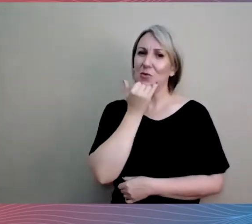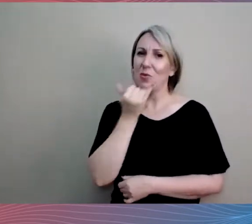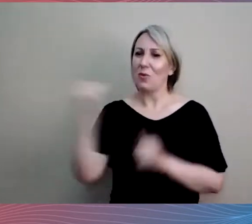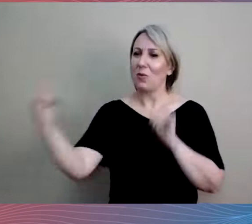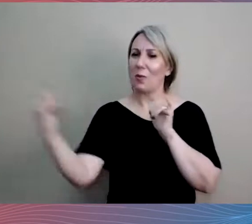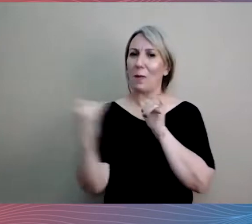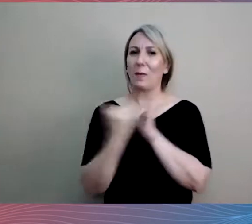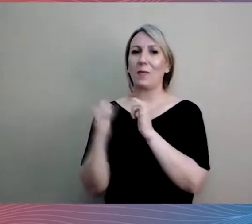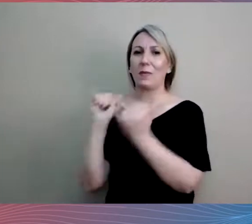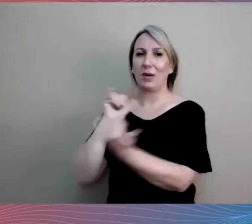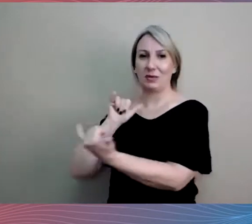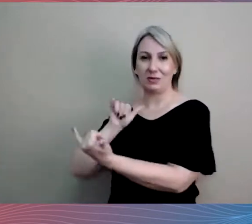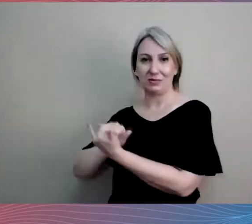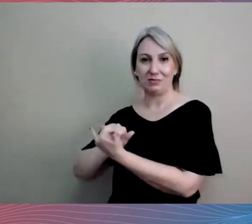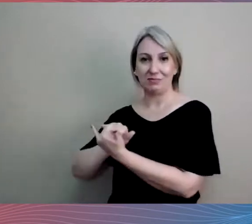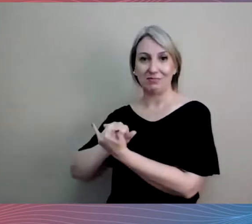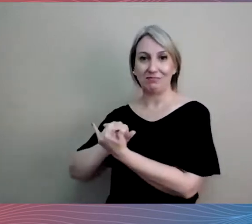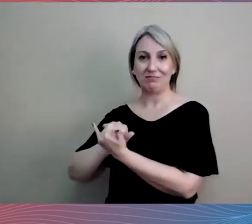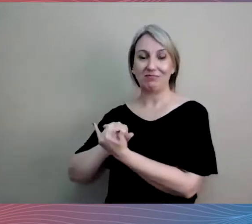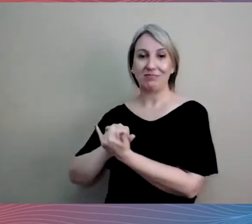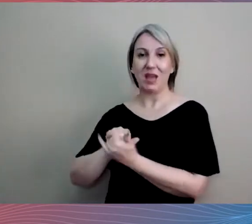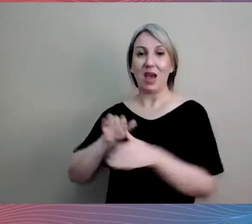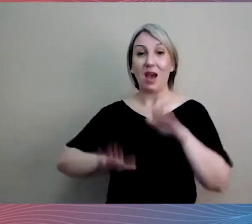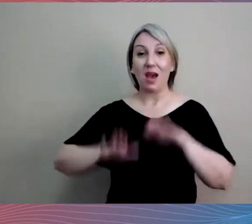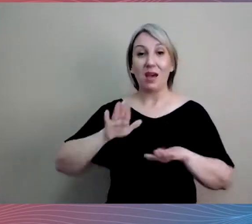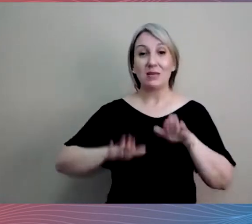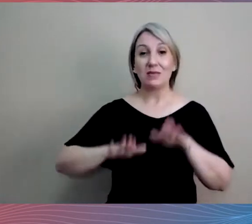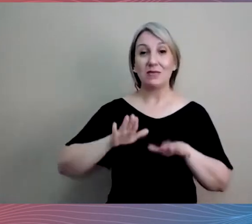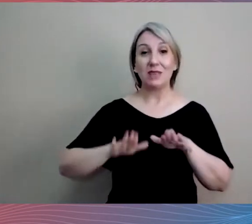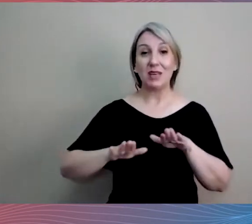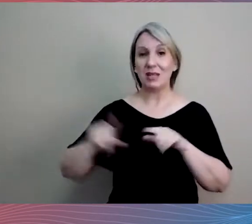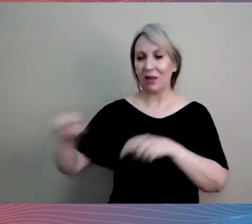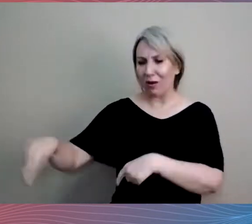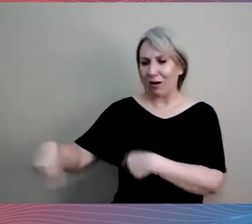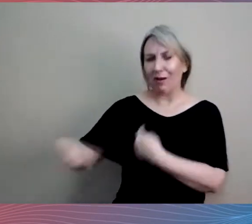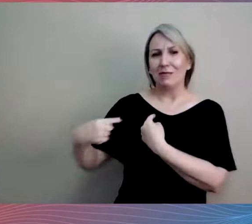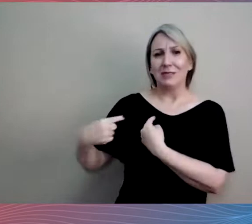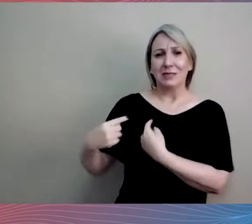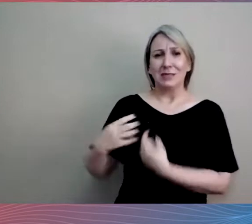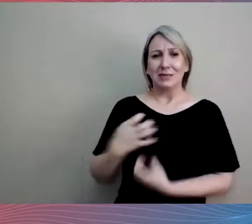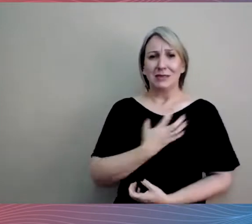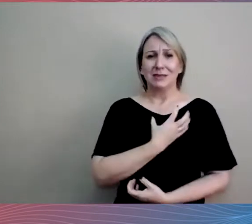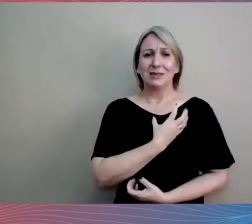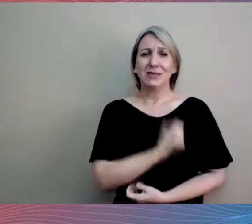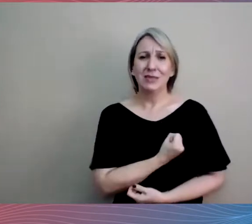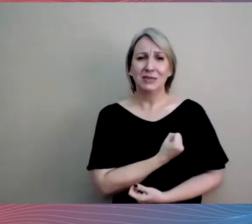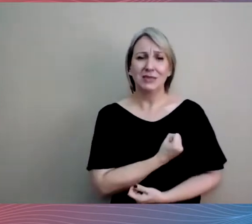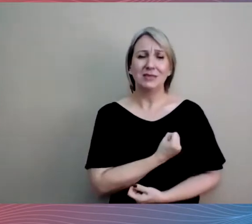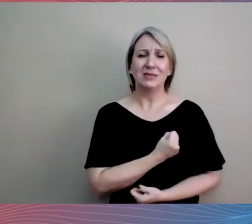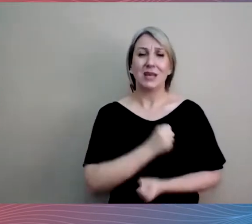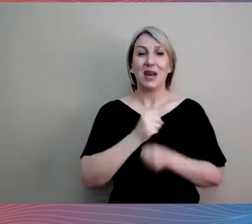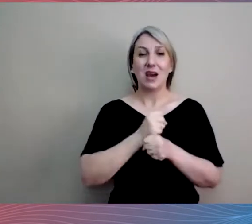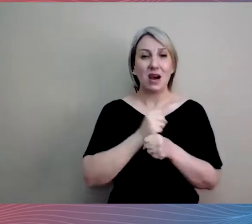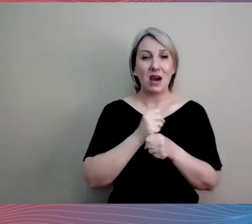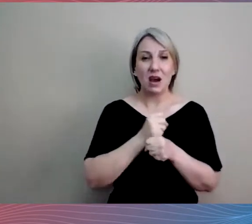irmão, nós guardamos ressentimentos de anos, né? Às vezes num casamento, irmãos,